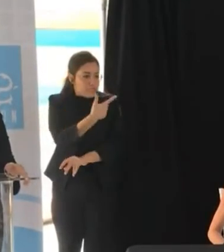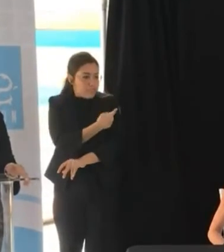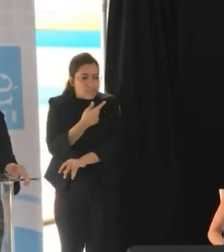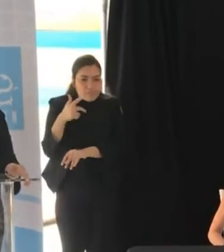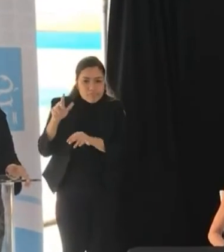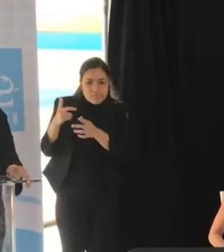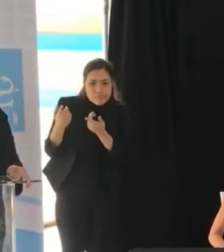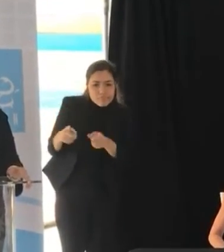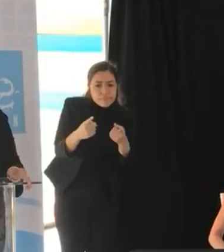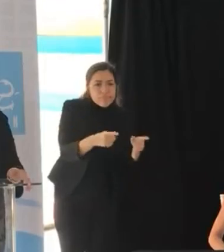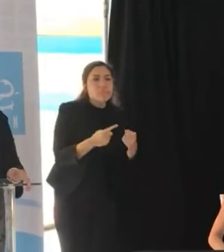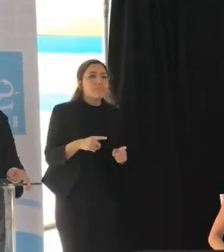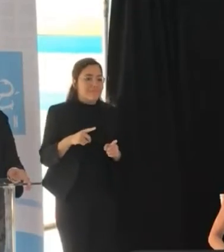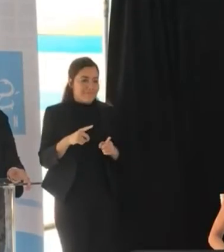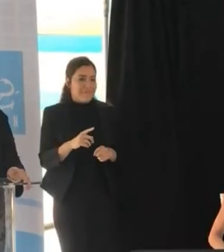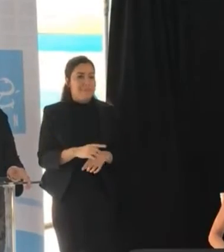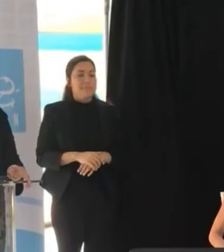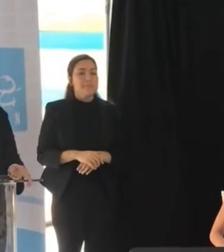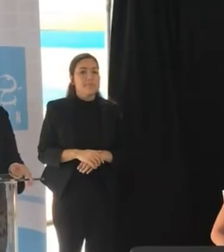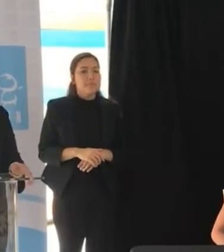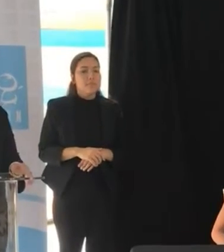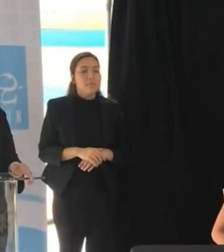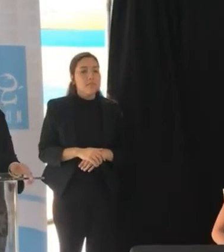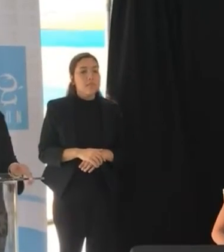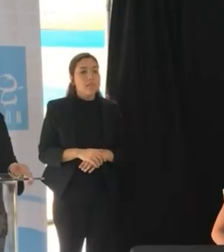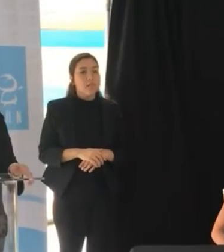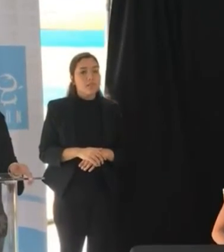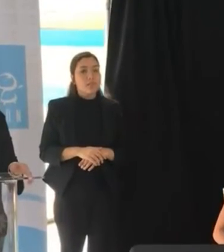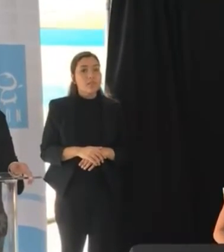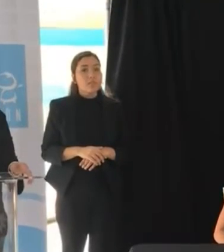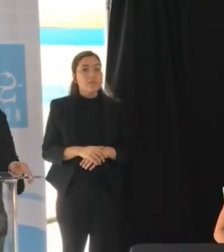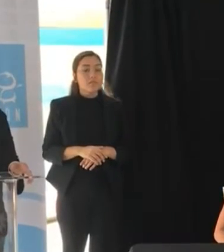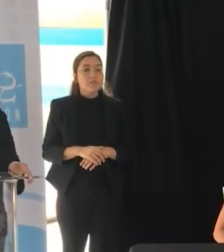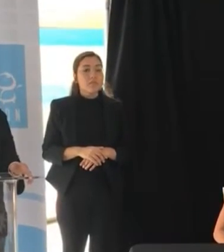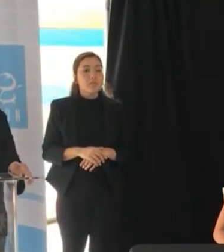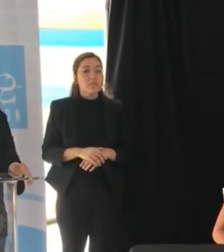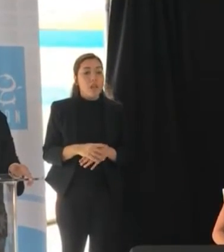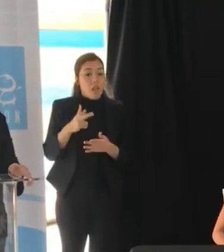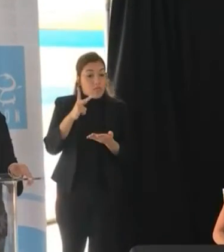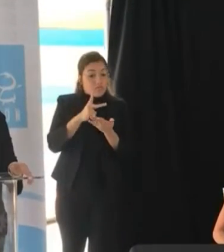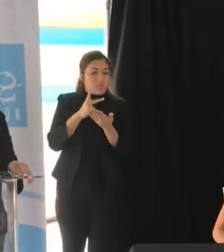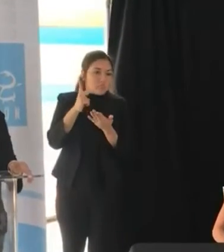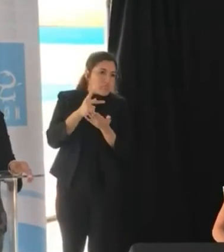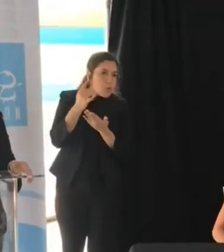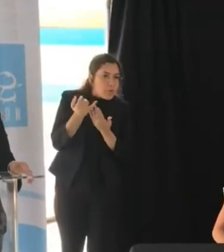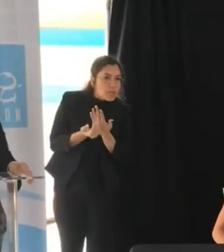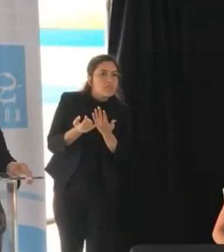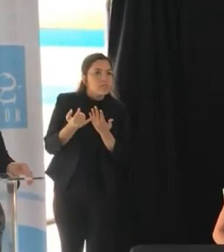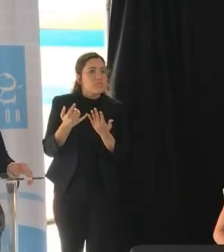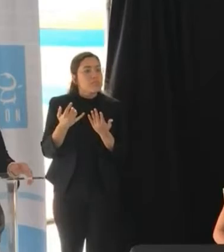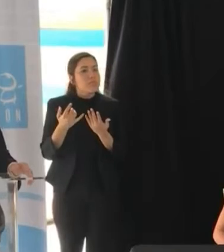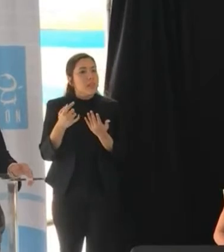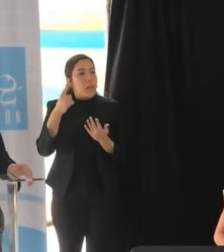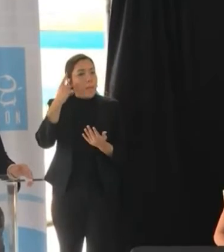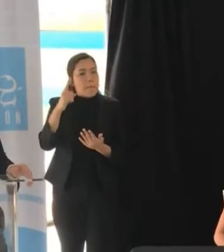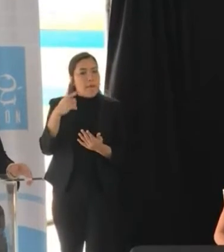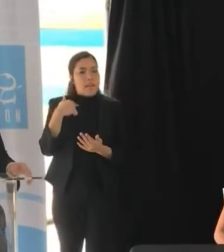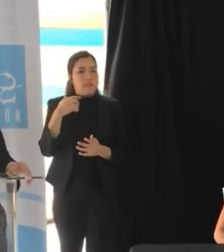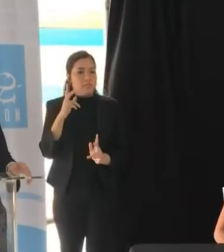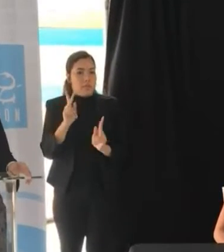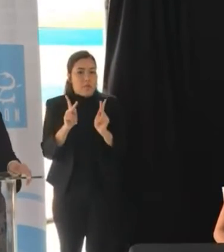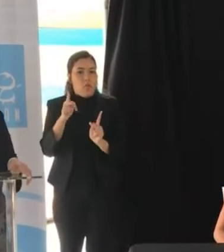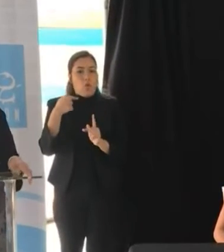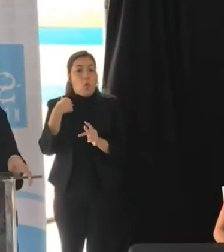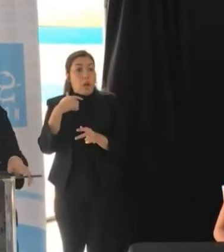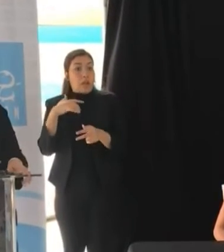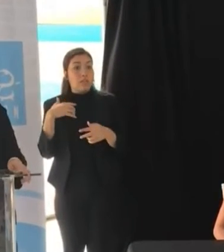Hemos empezado los proyectos con el personal de respuesta, de primera respuesta a emergencias, policías,